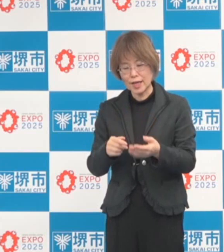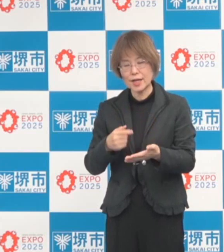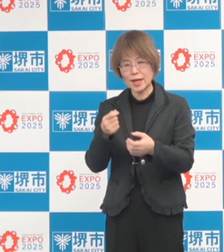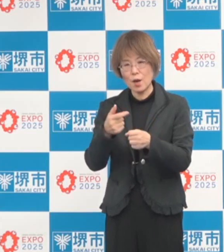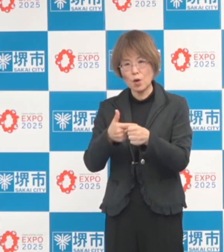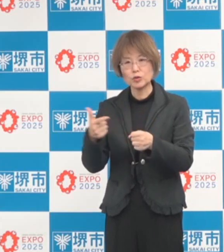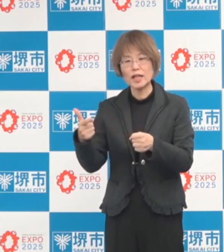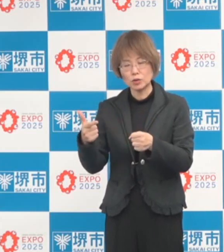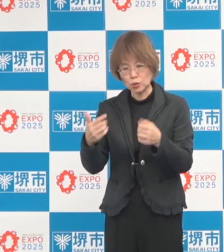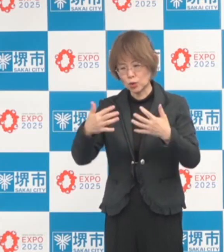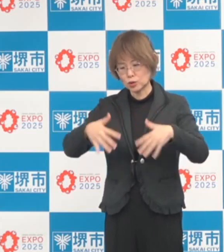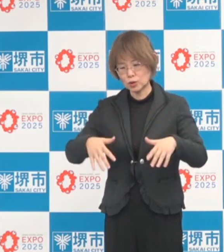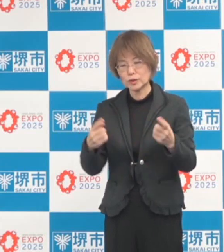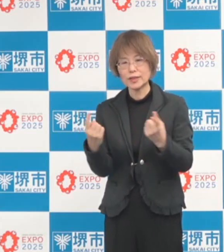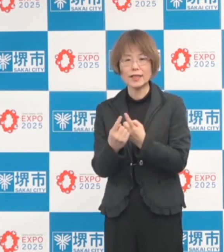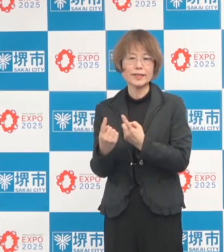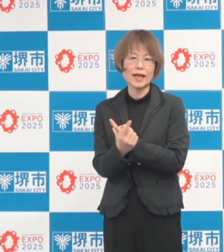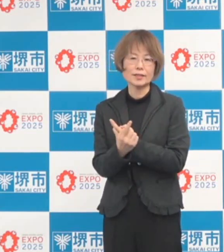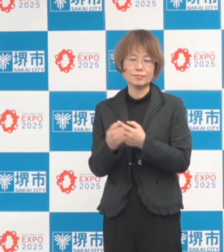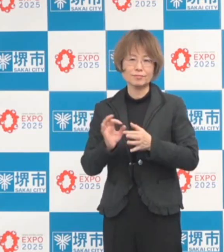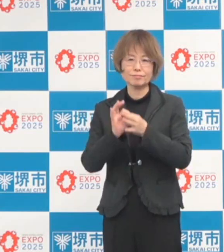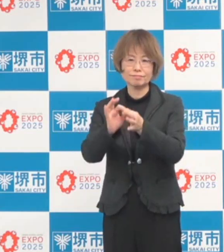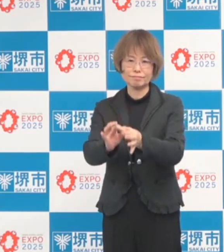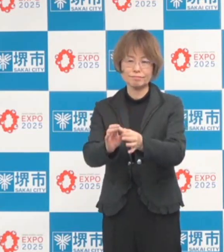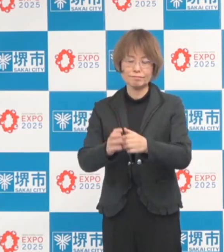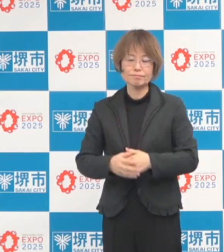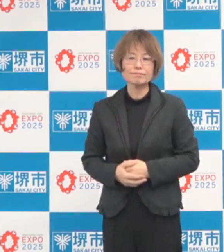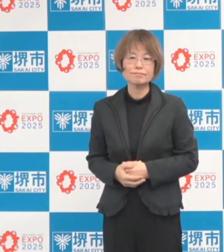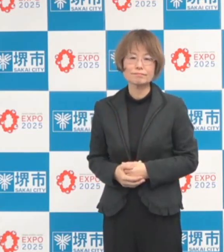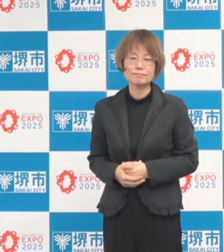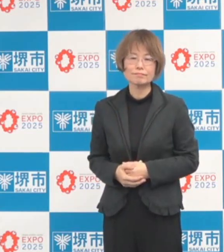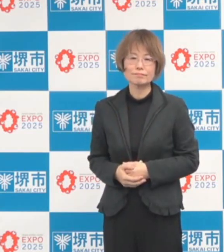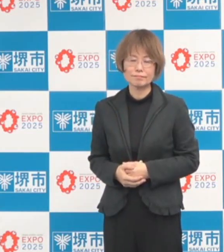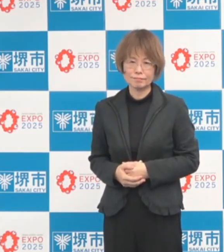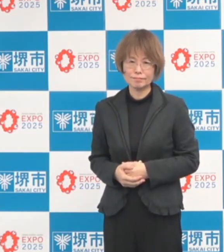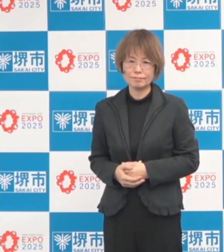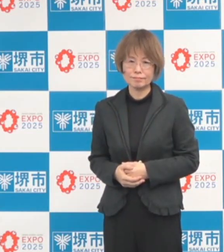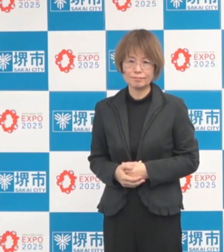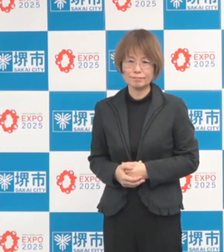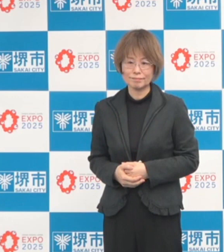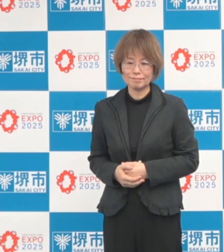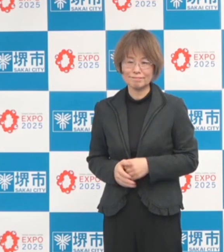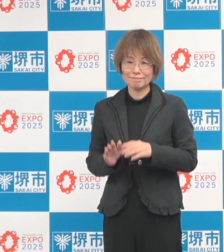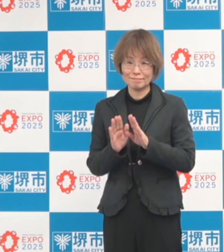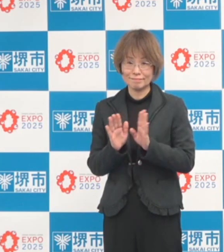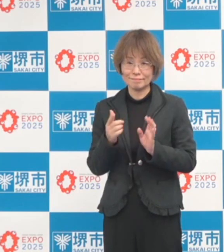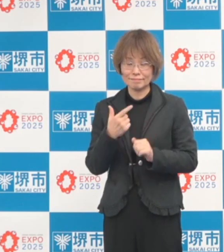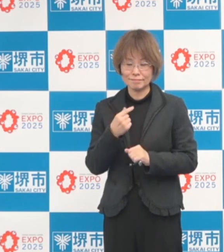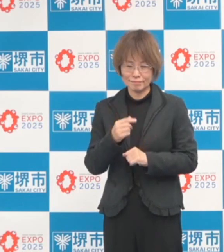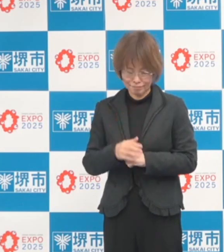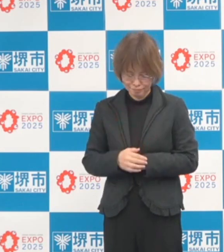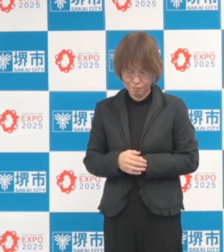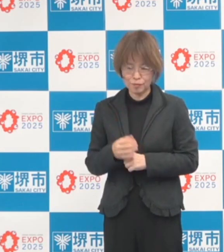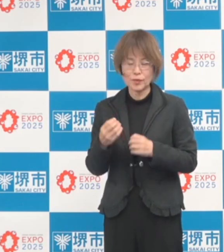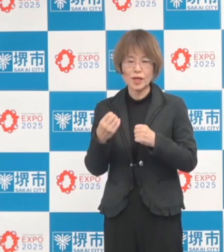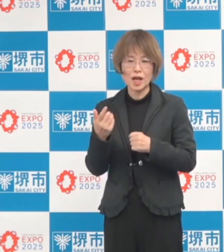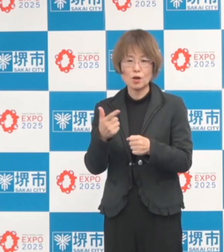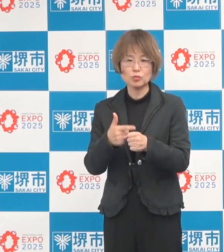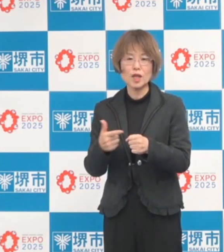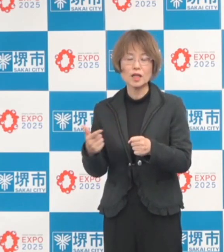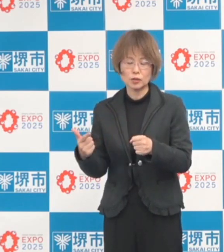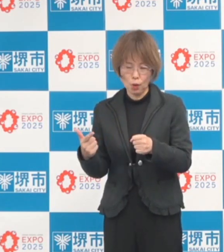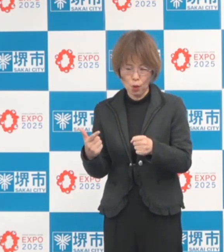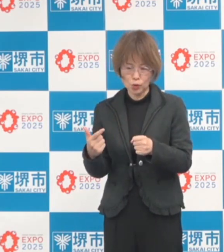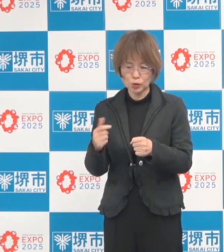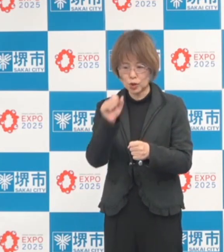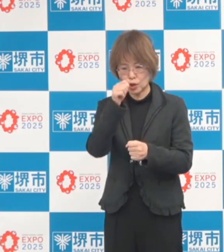てお伝えをいたします。はい、早速始めたいと思います。まず令和6年度当初予算案